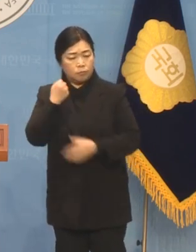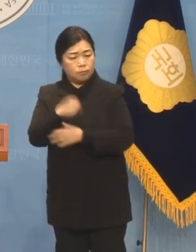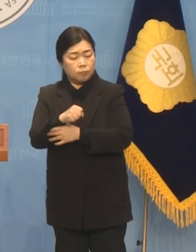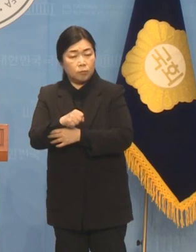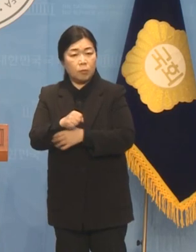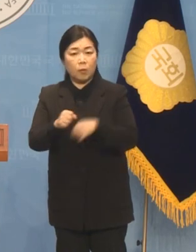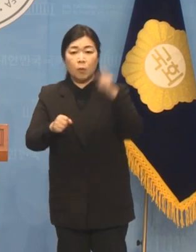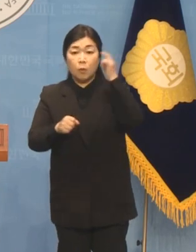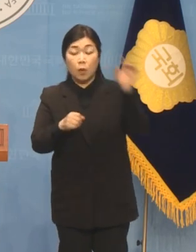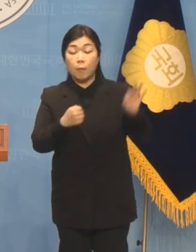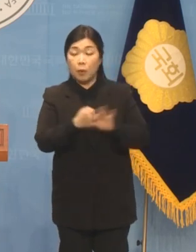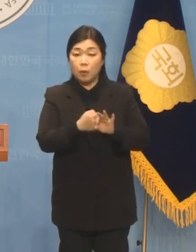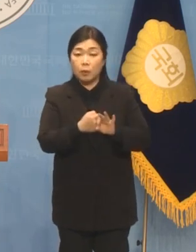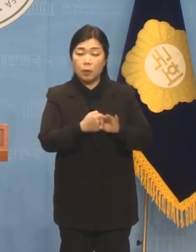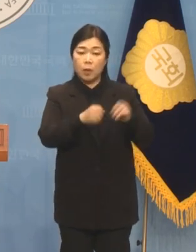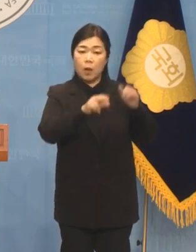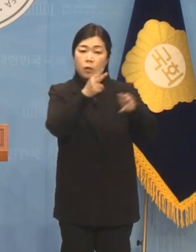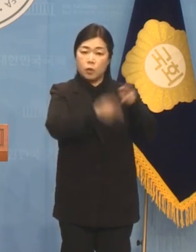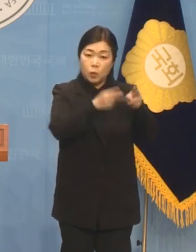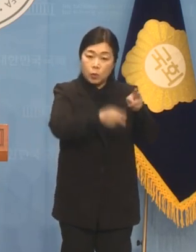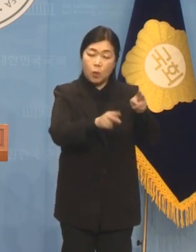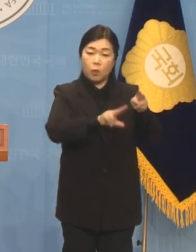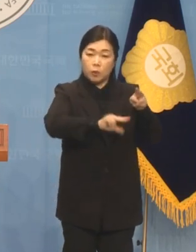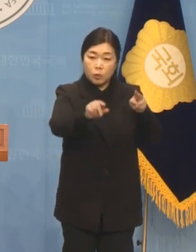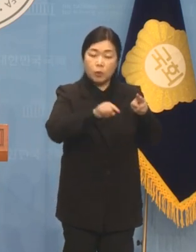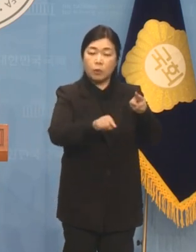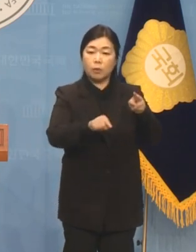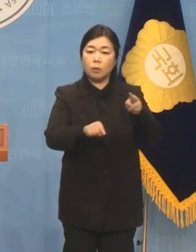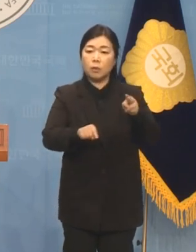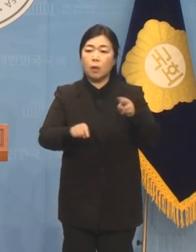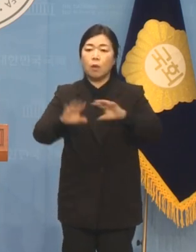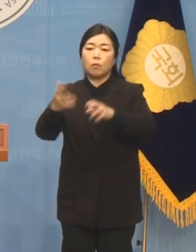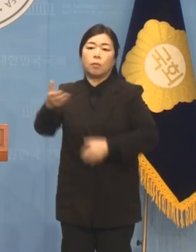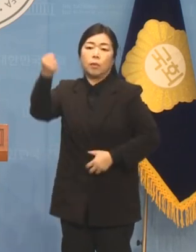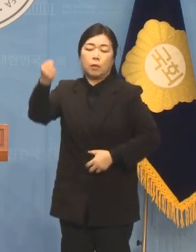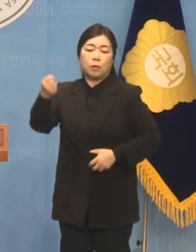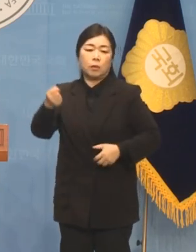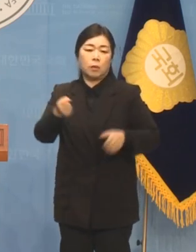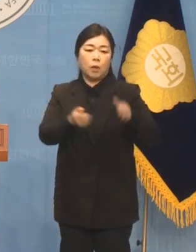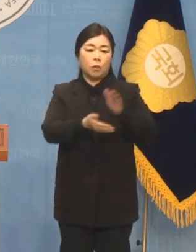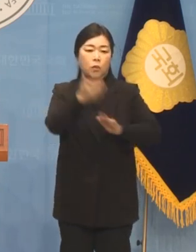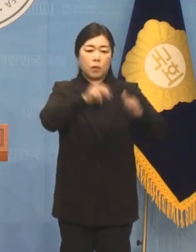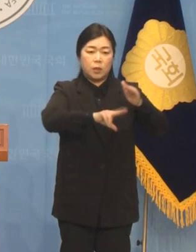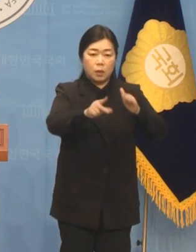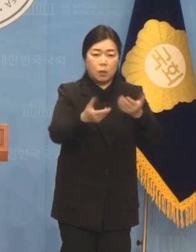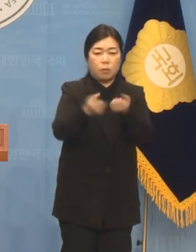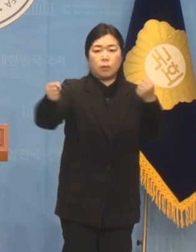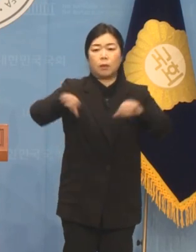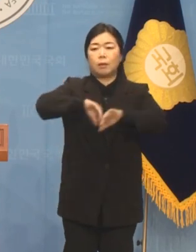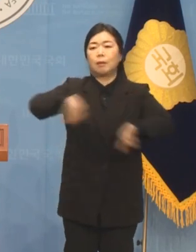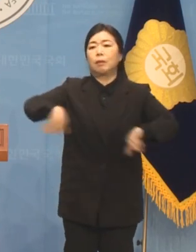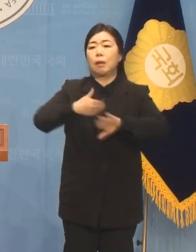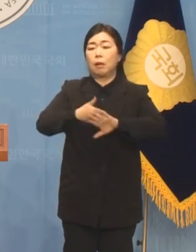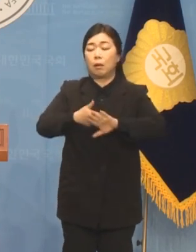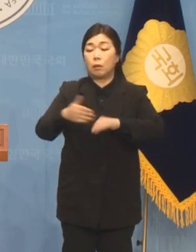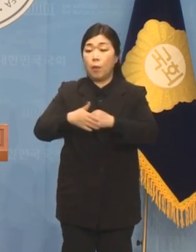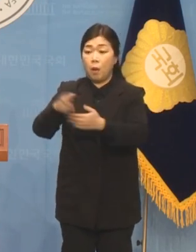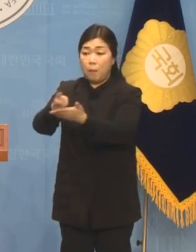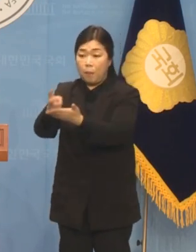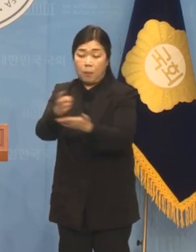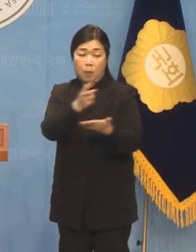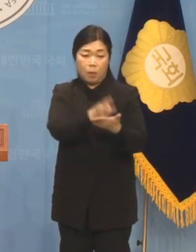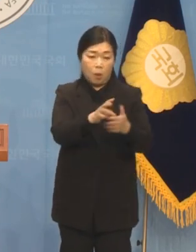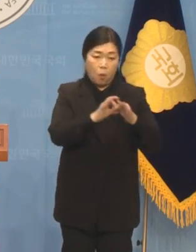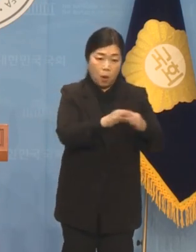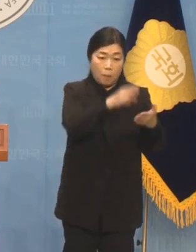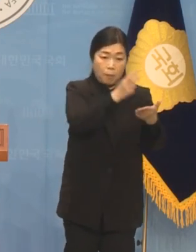있는 법이며 도시철도인 2호선의 상황과는 전혀 다르다. 이러한 법으로는 결코